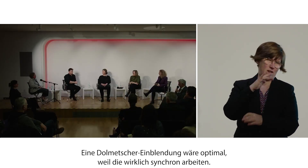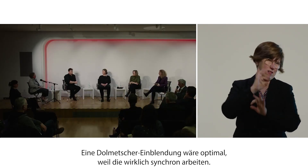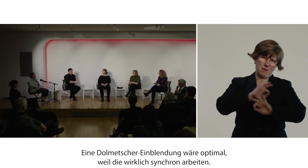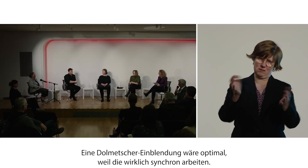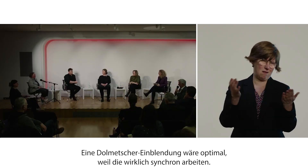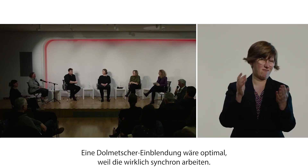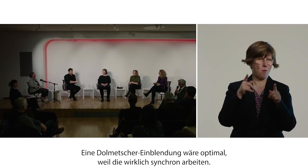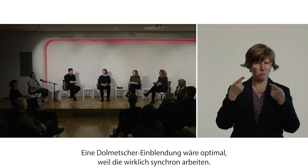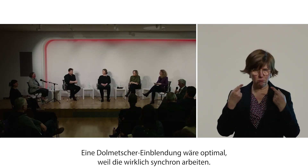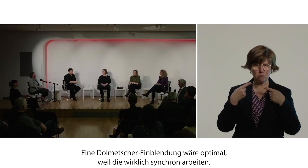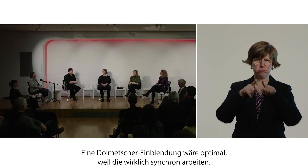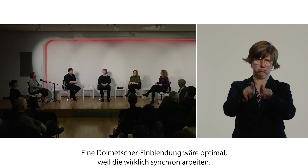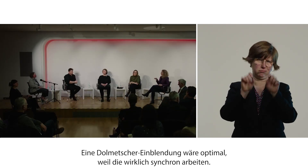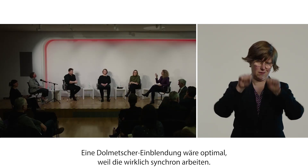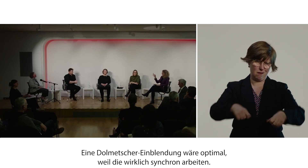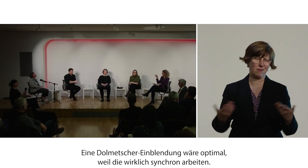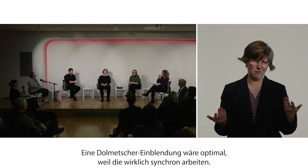weil die wirklich synchron arbeiten.